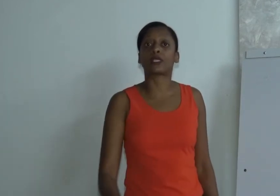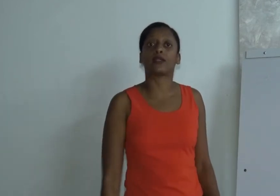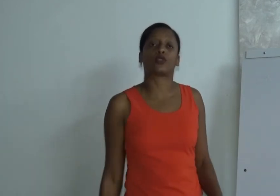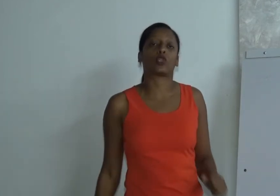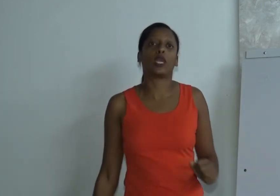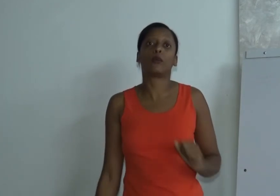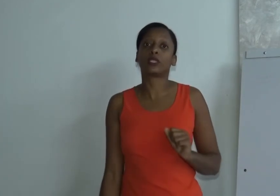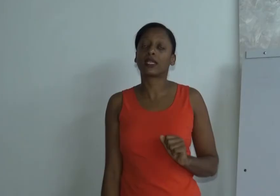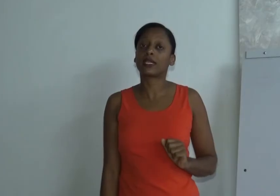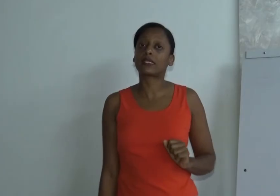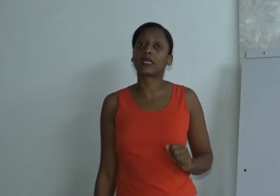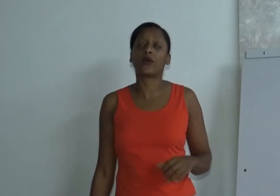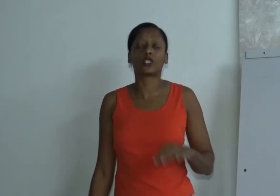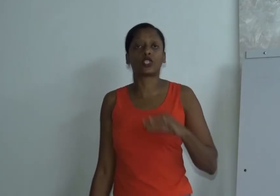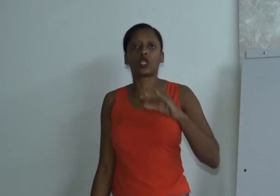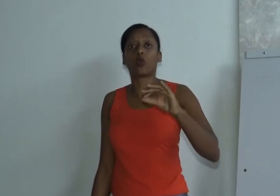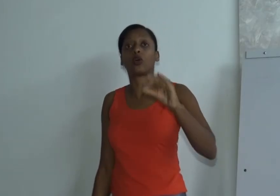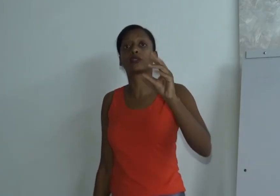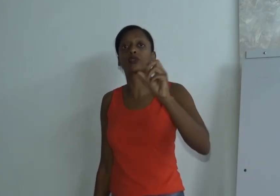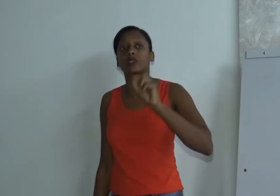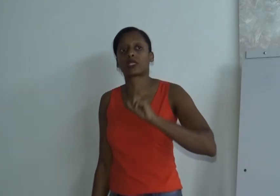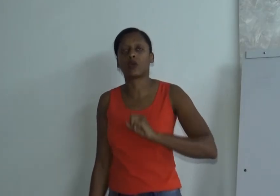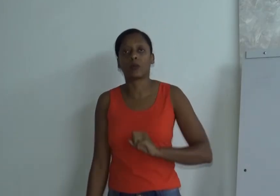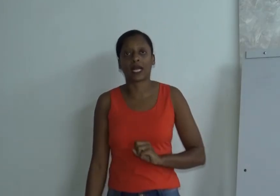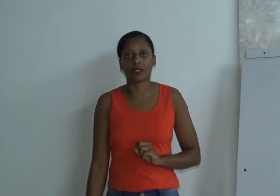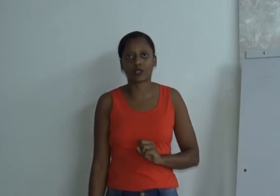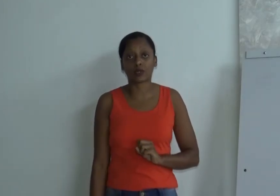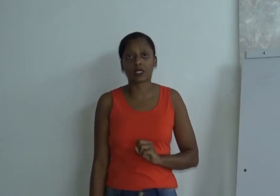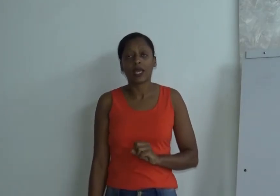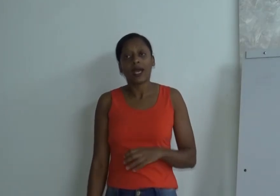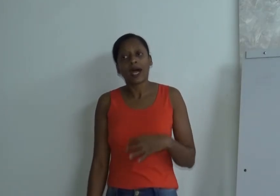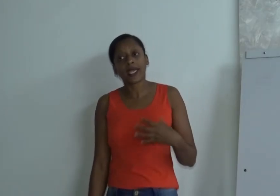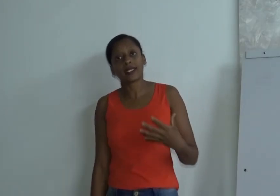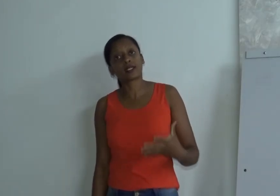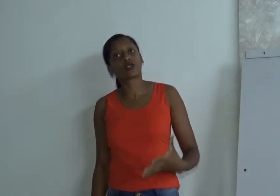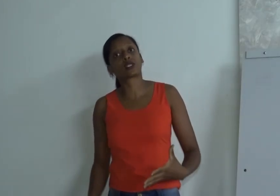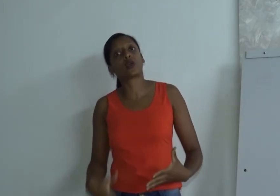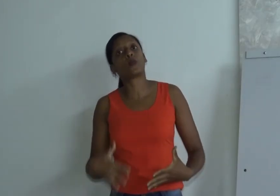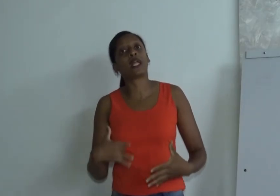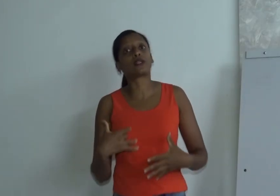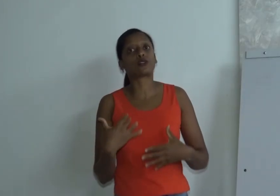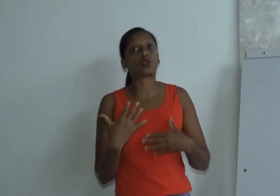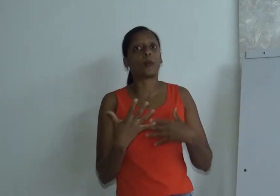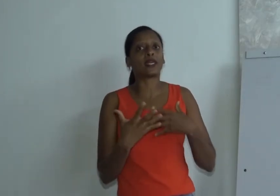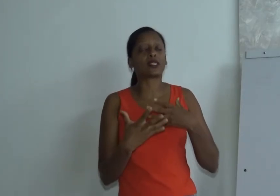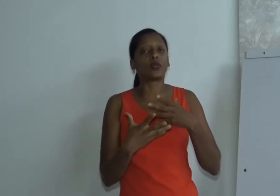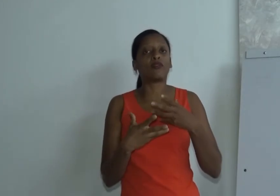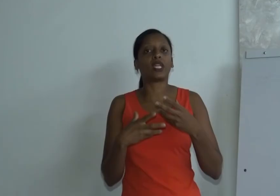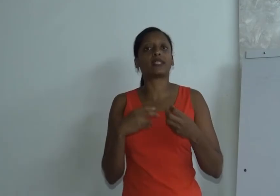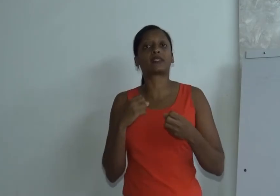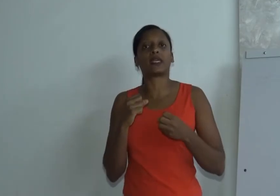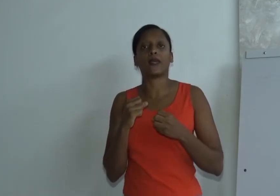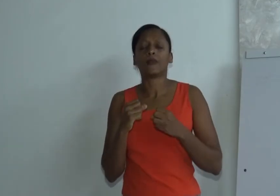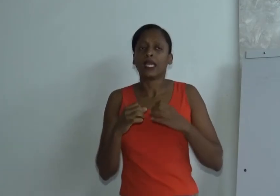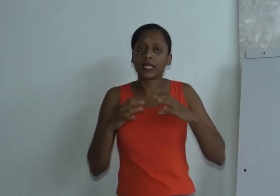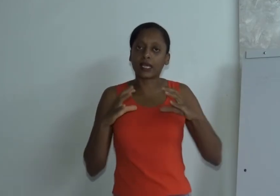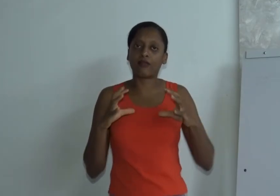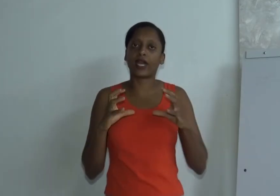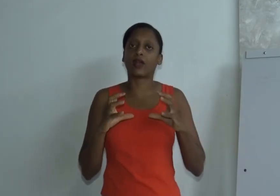processo de remodelação. A gente encontra os osteoblastos. Aí esses osteoblastos começam a envelhecer. O que vai